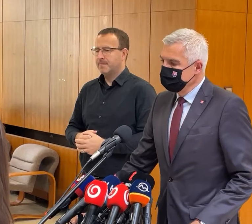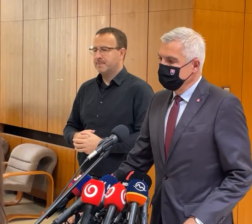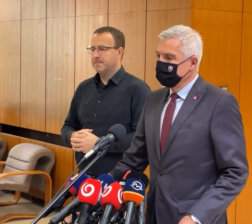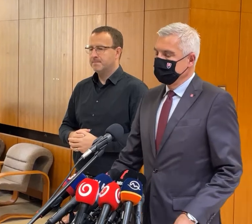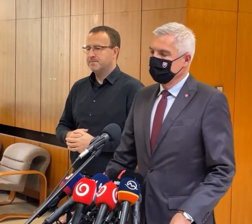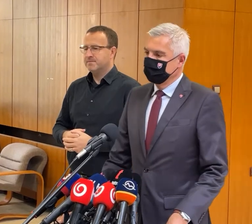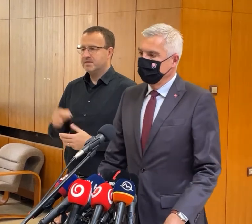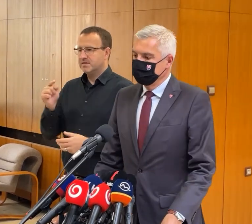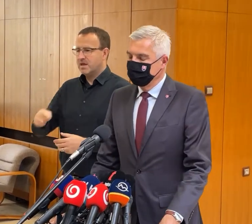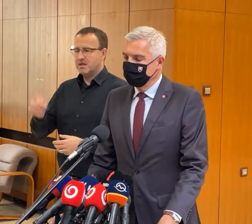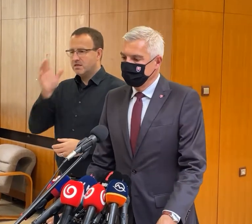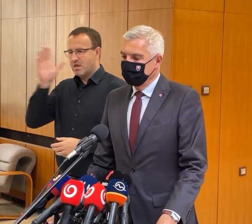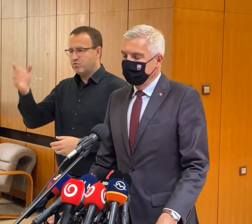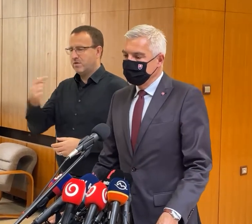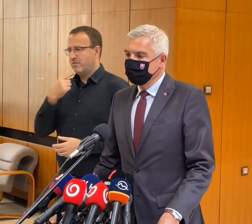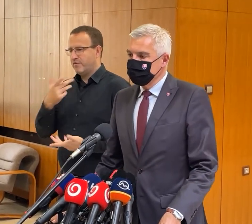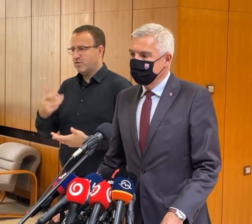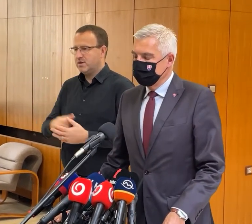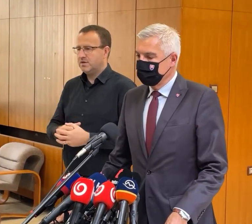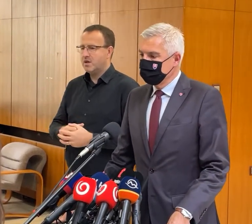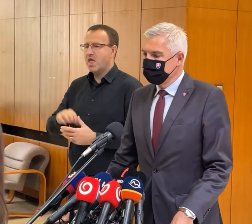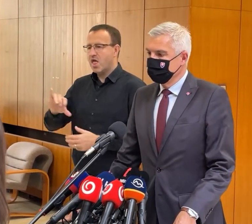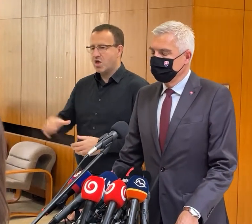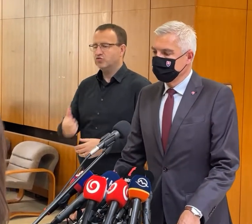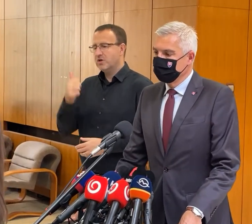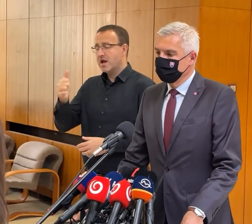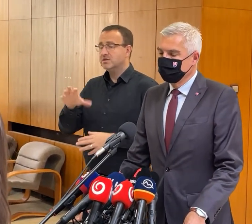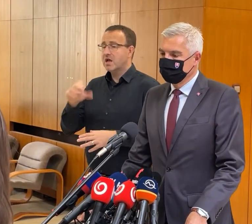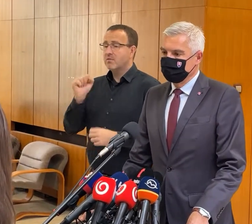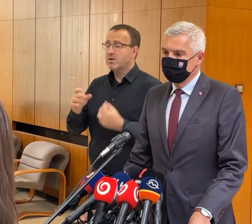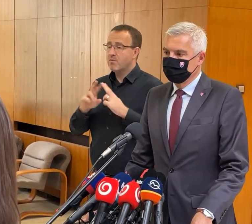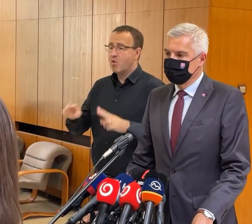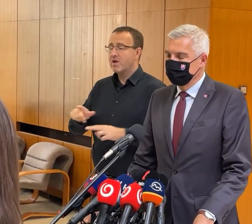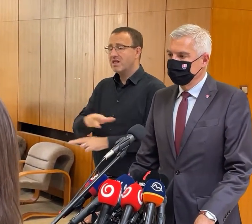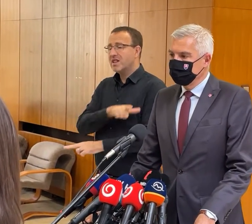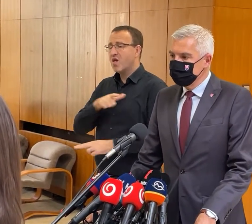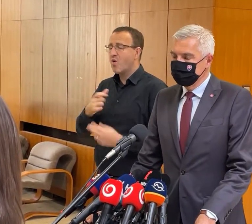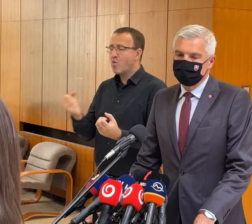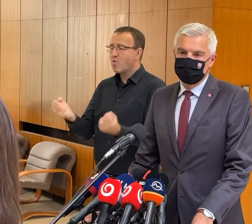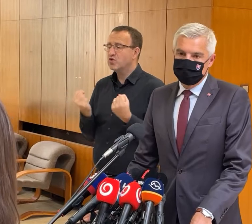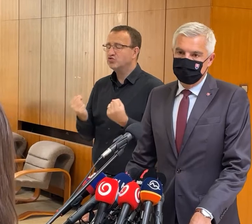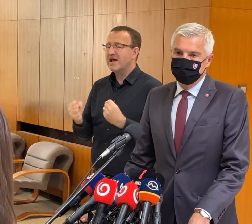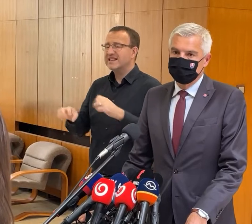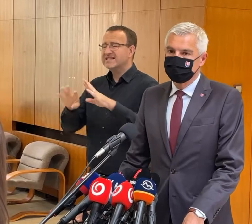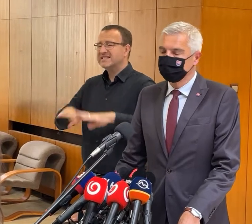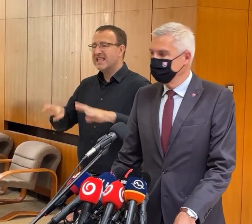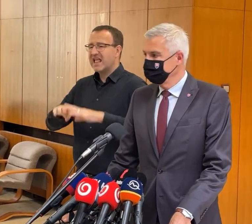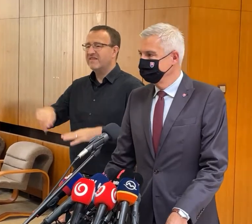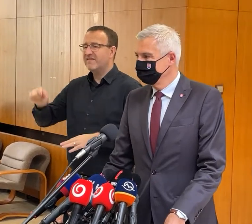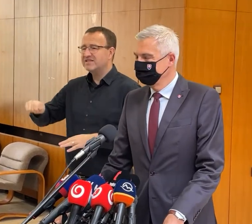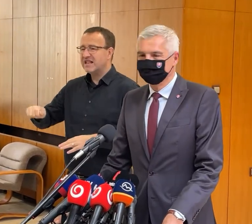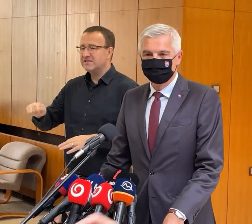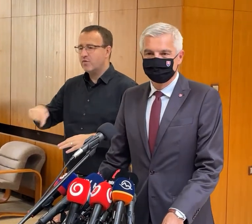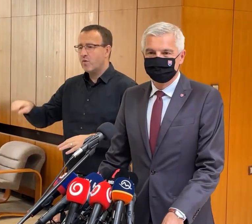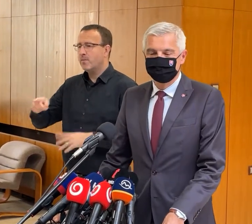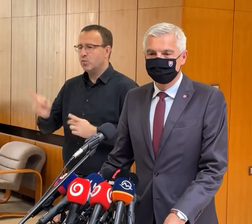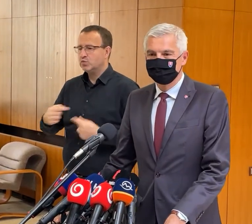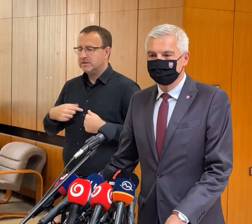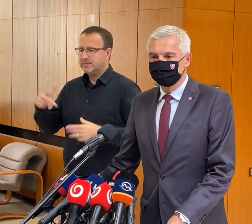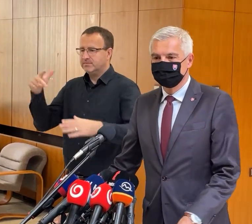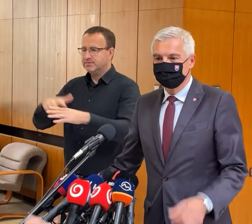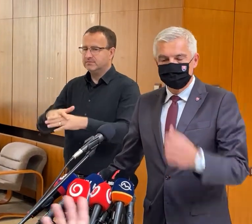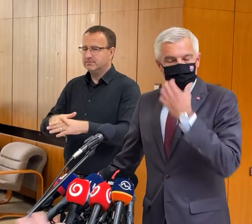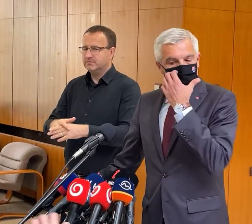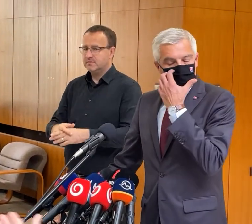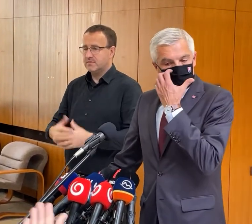Ten nebudem kvantifikovať, ale na to ešte raz, aby som mohol dlhodobo udržať túto sieť, musím do nej zasiahnuť. Dnes ste mali